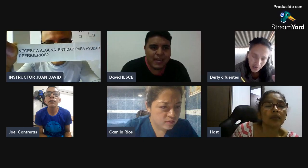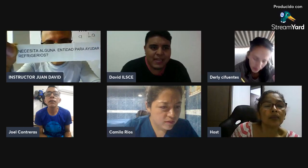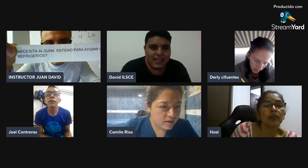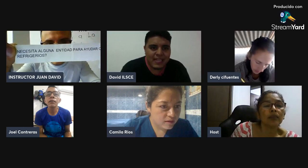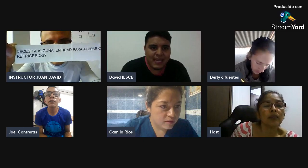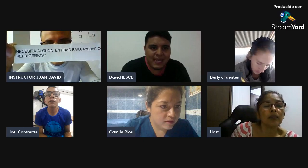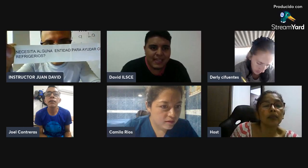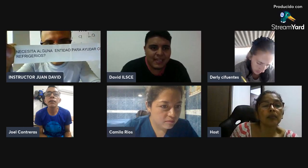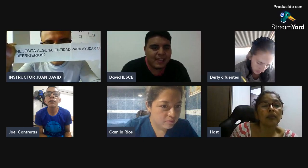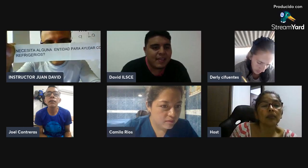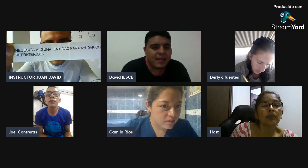entidad